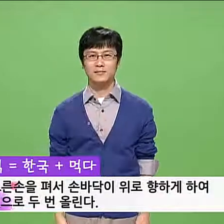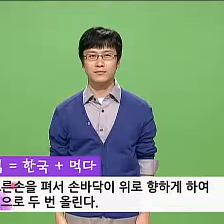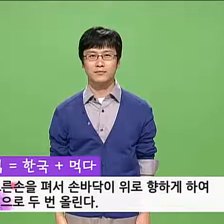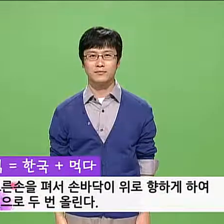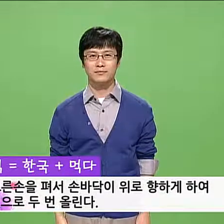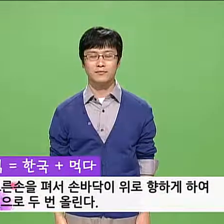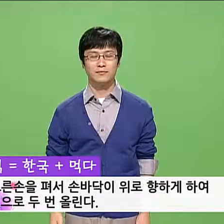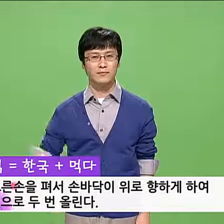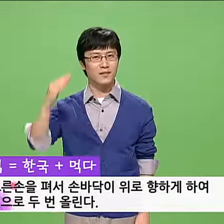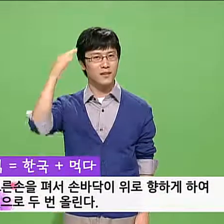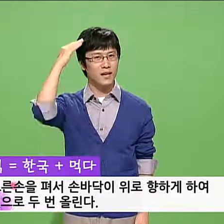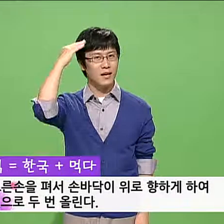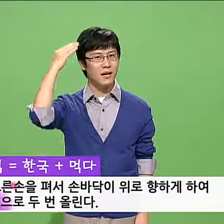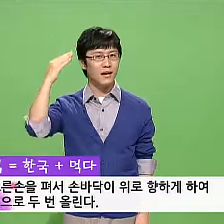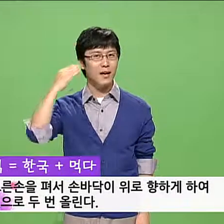한식 한식